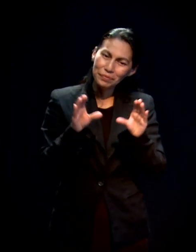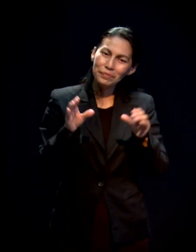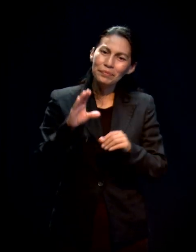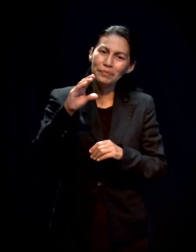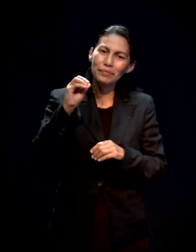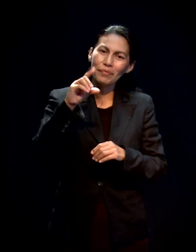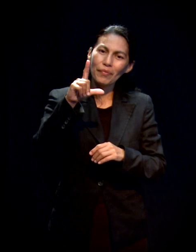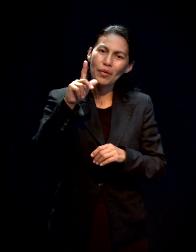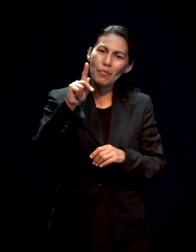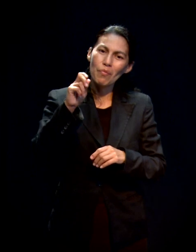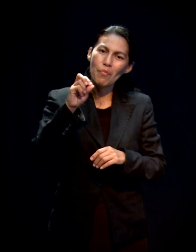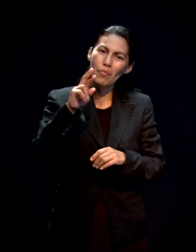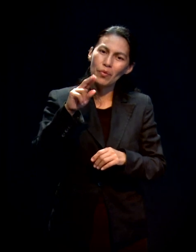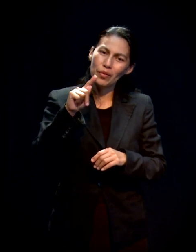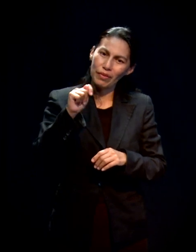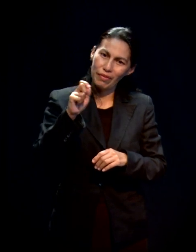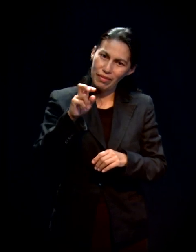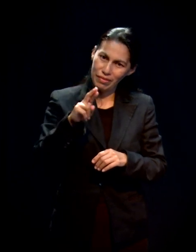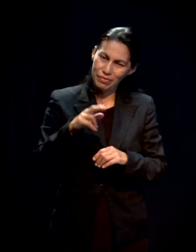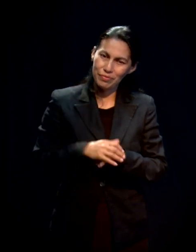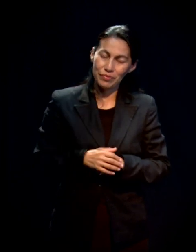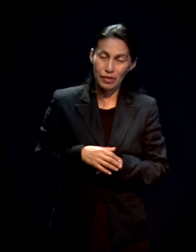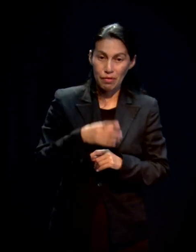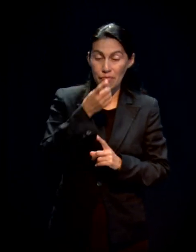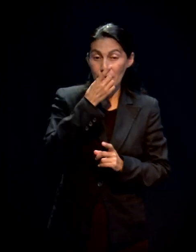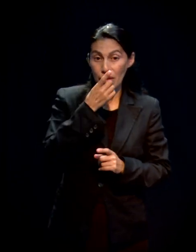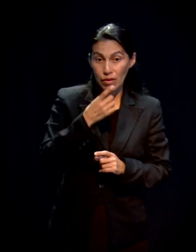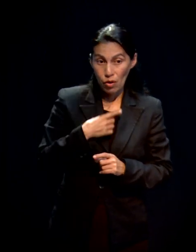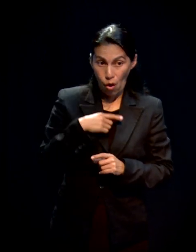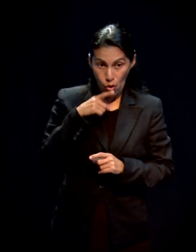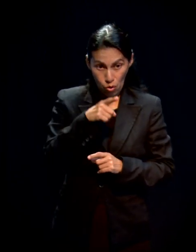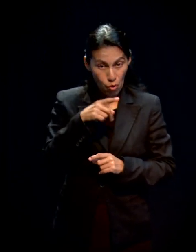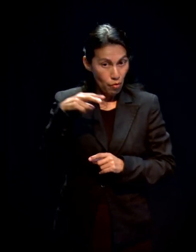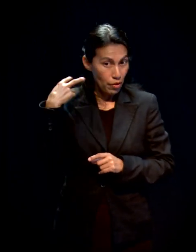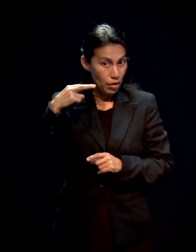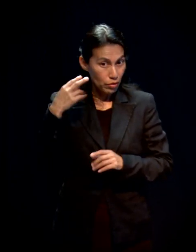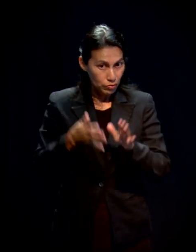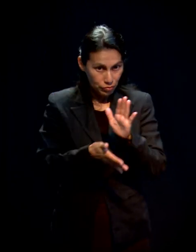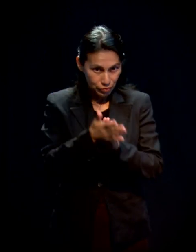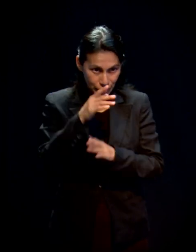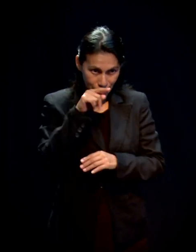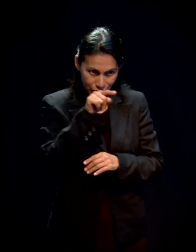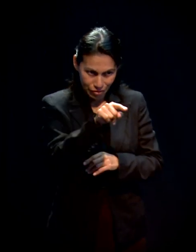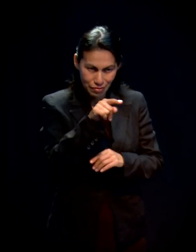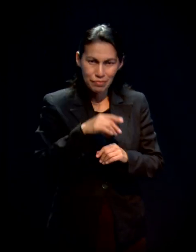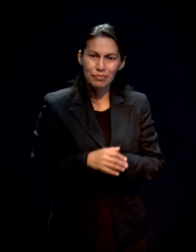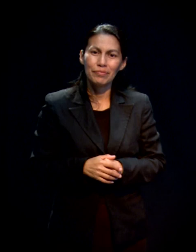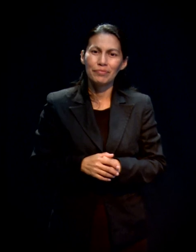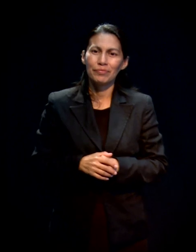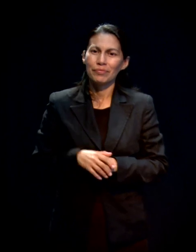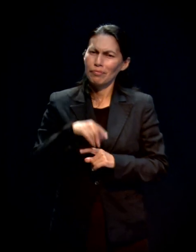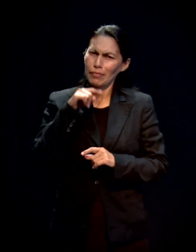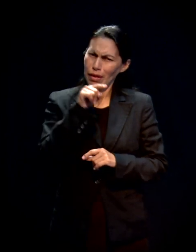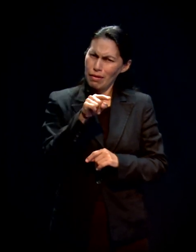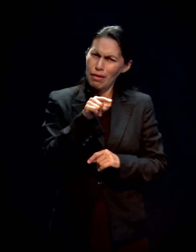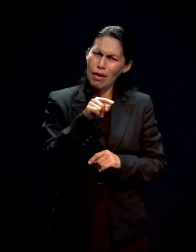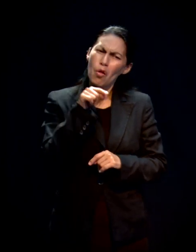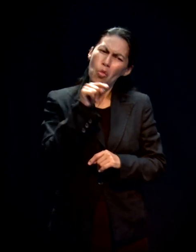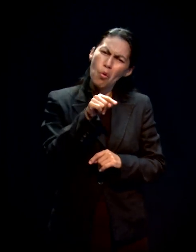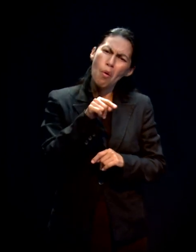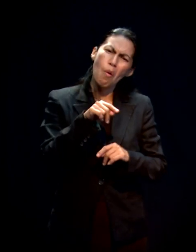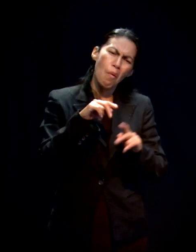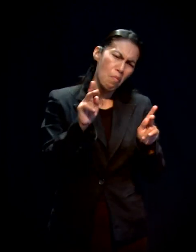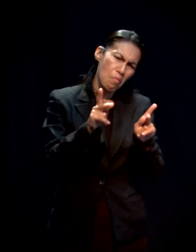entonces éste me dijeron s te vas a ir a veracruz y allá va a ser tu campo donde vas a